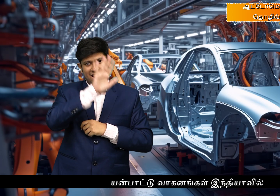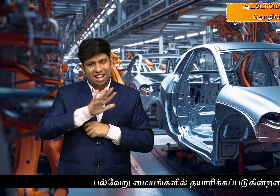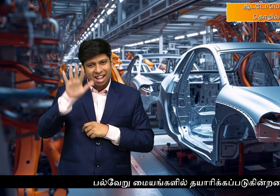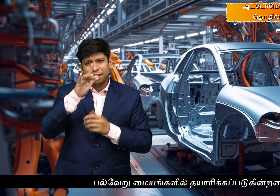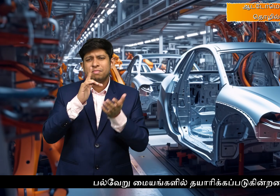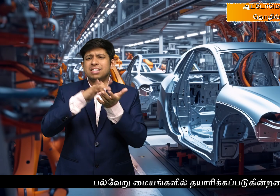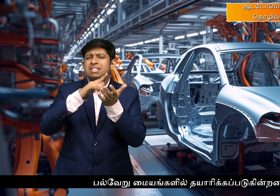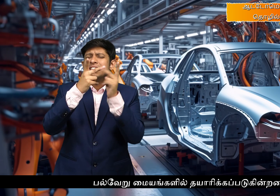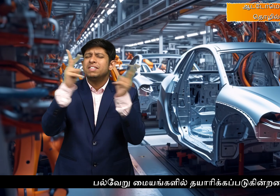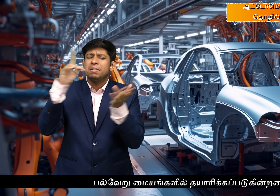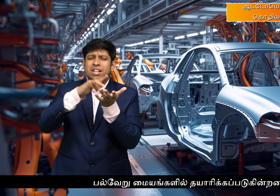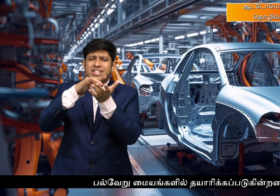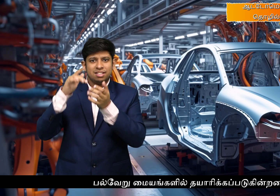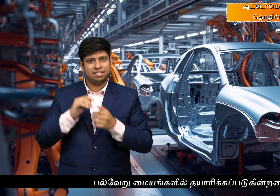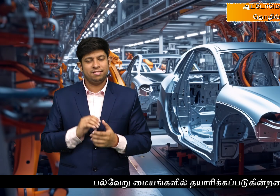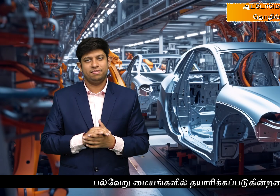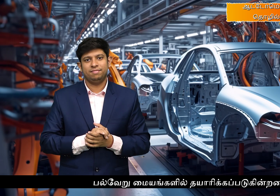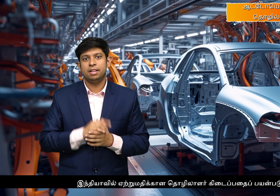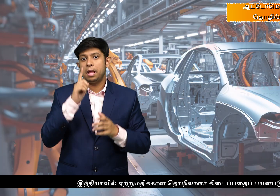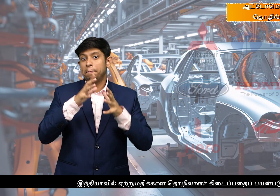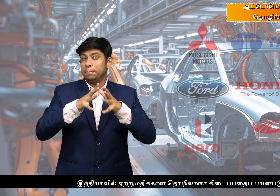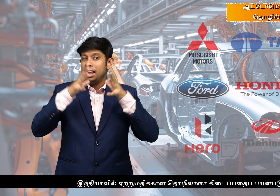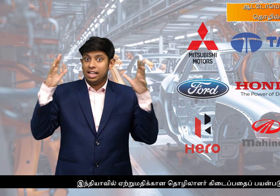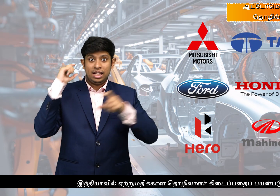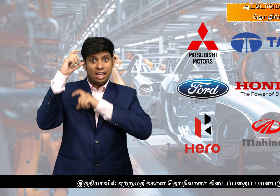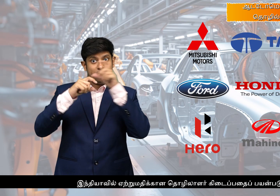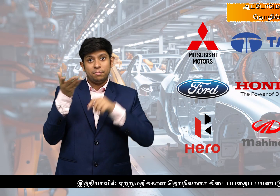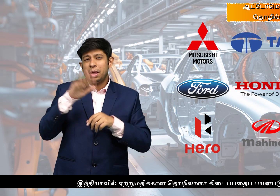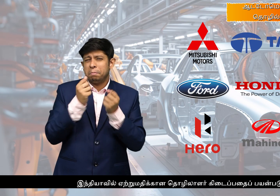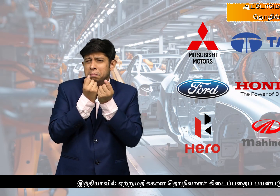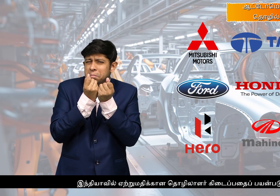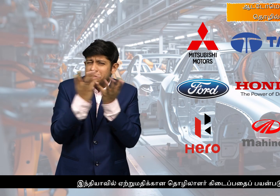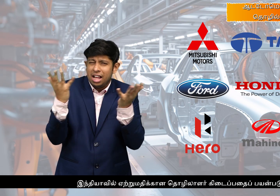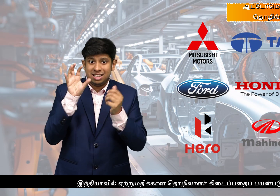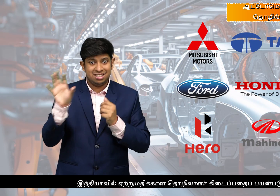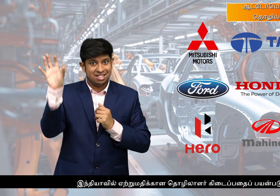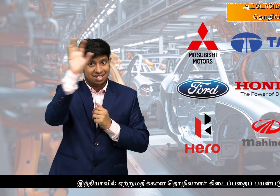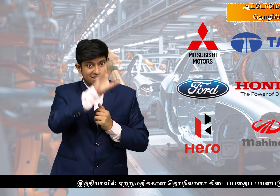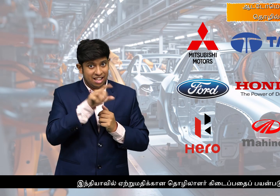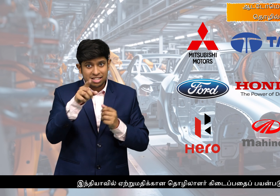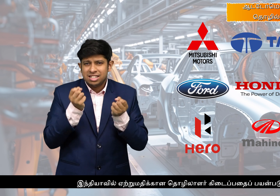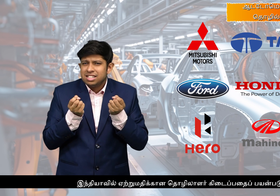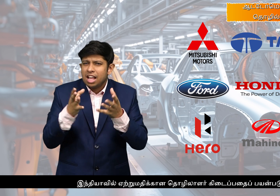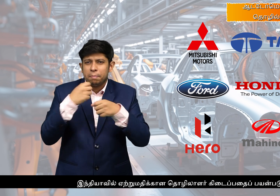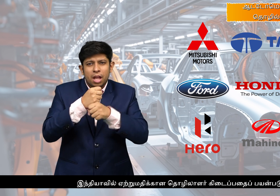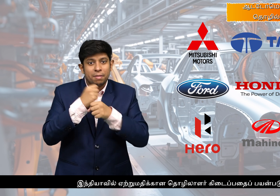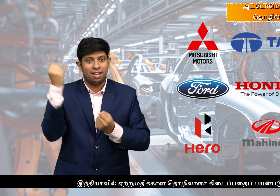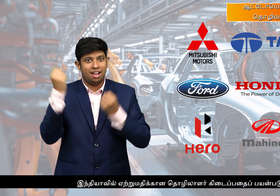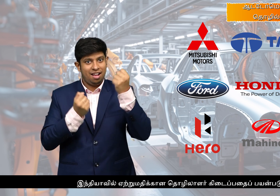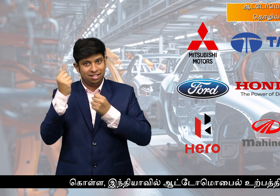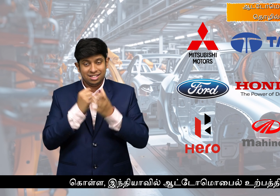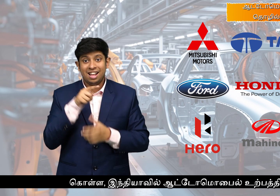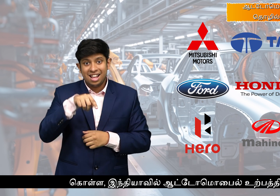இந்தியாவில் பல்வேறு மையங்களில் தயாரிக்கப்படுகின்றன. இந்தியாவில் ஏற்றுமதிக்கான தொழிலாளர் கிடைப்பதை பயன்படுத்திக்